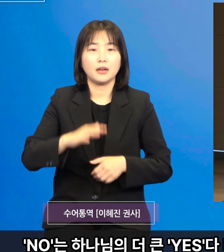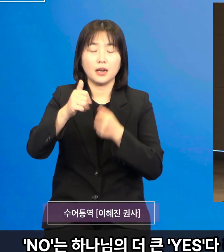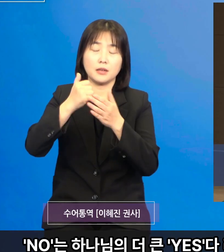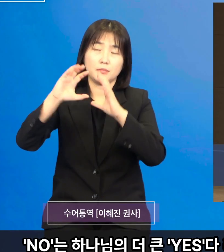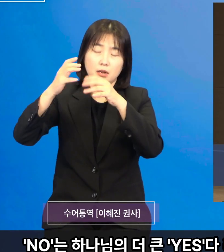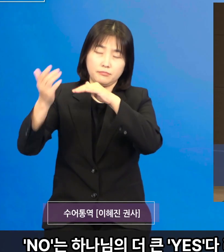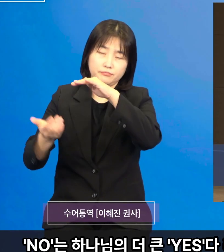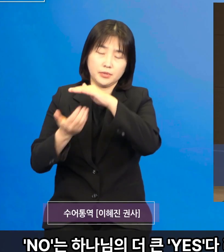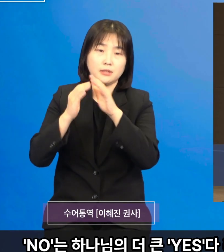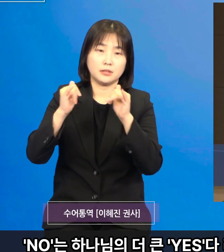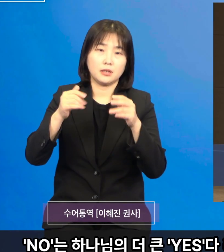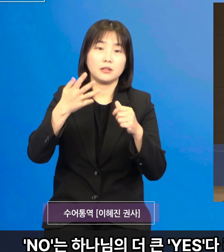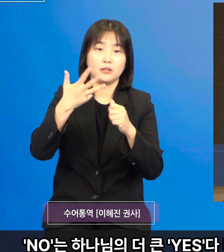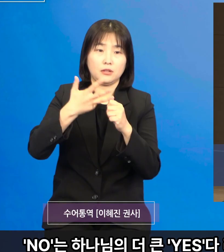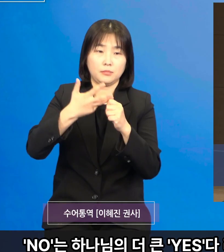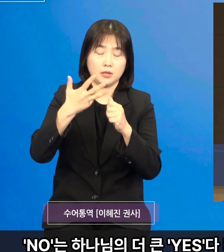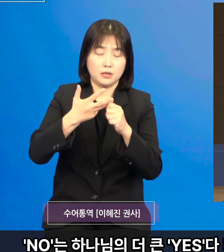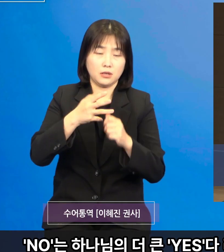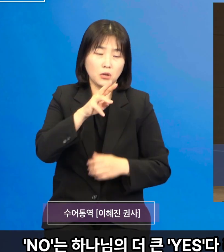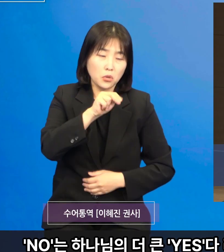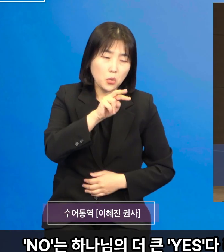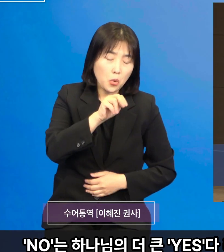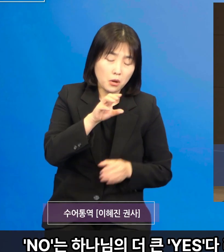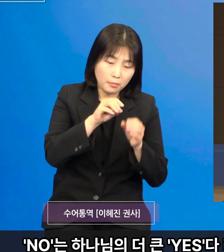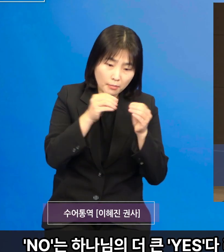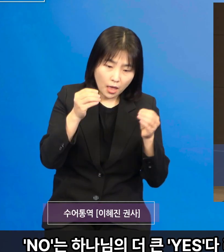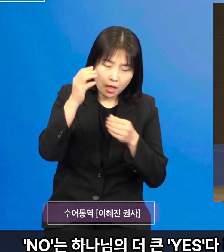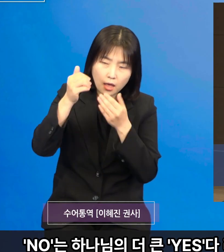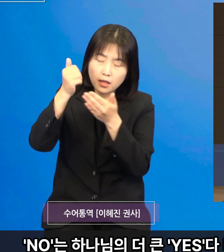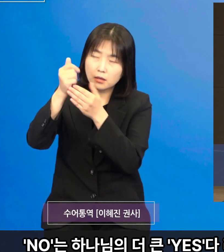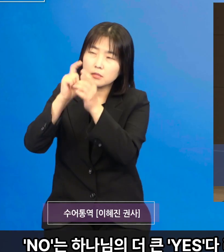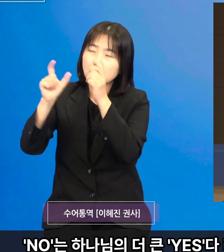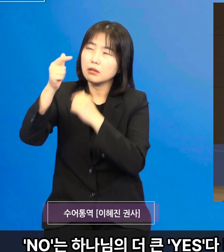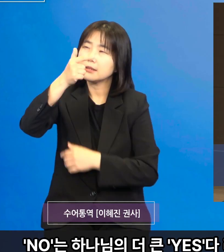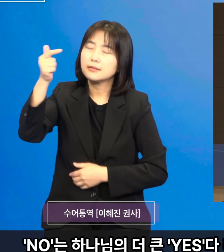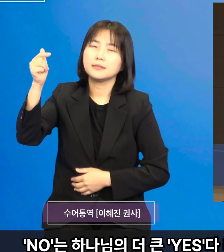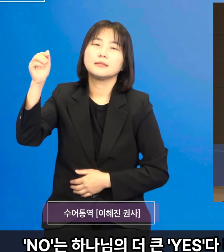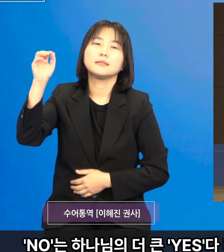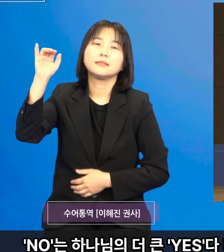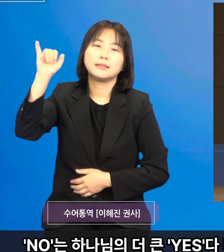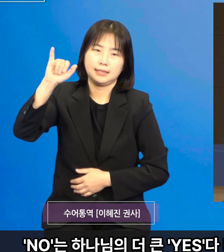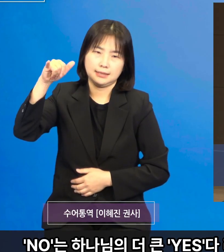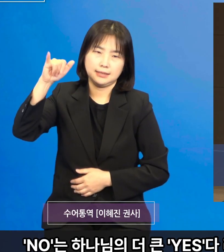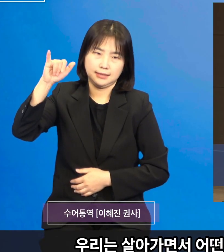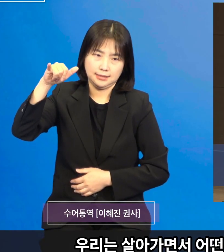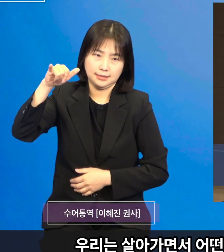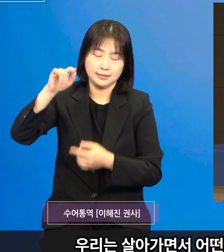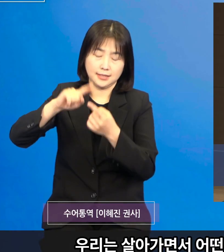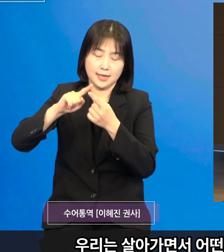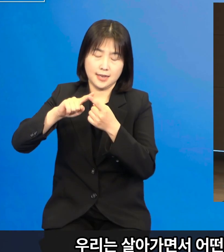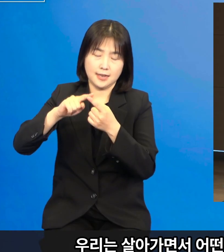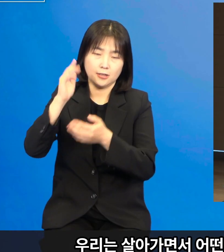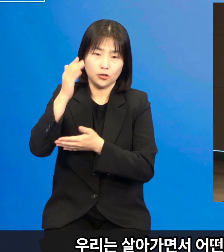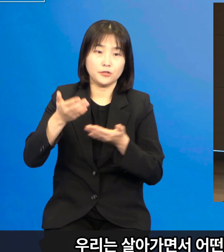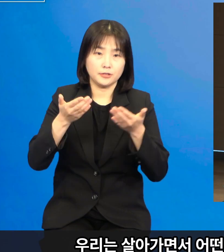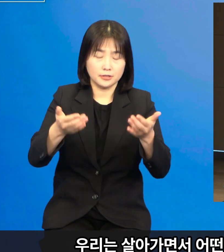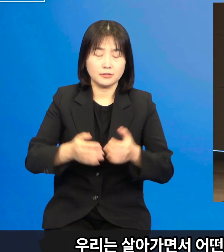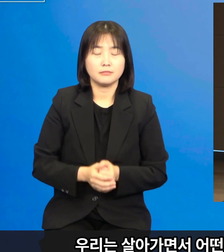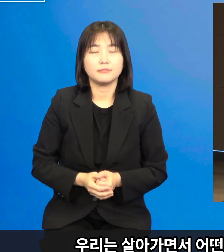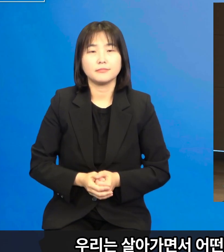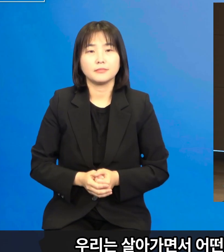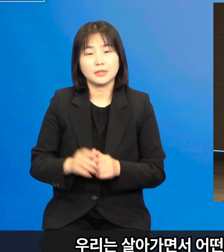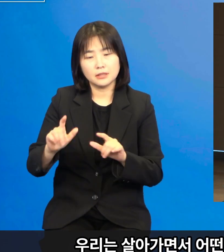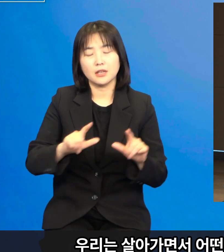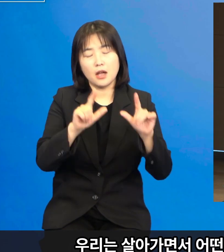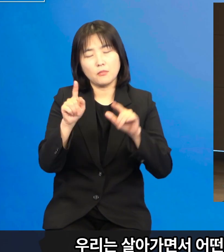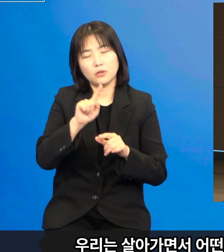8번째입니다. 노는 하나님의 더 큰 예스다 라는 제목의 말씀을 나누겠습니다. 우리는 살아가면서 어떤